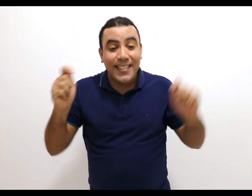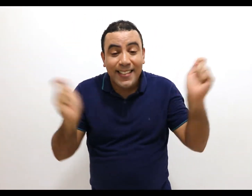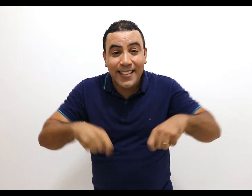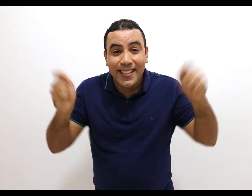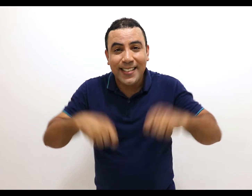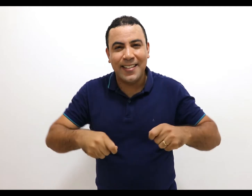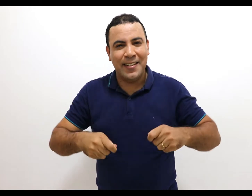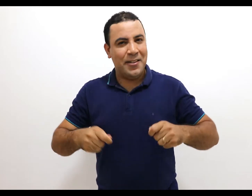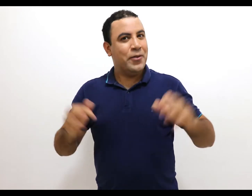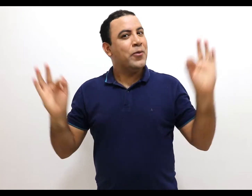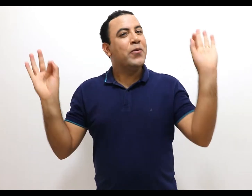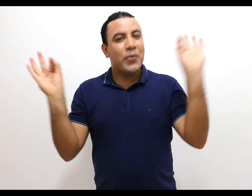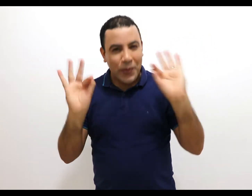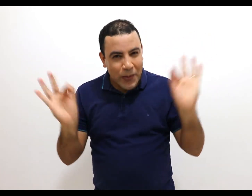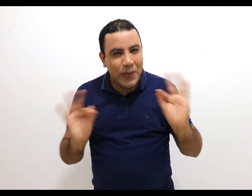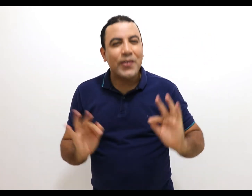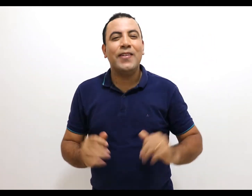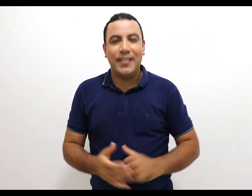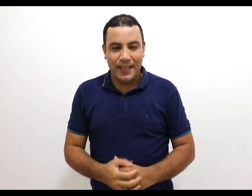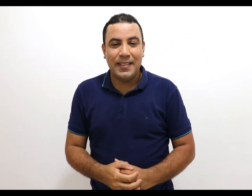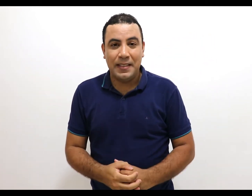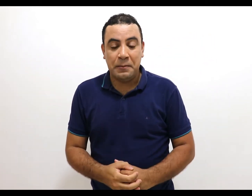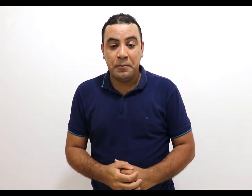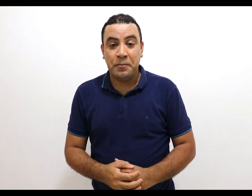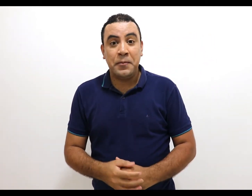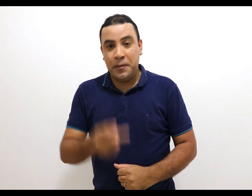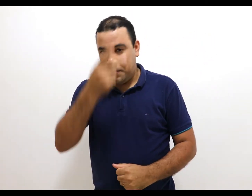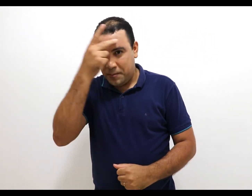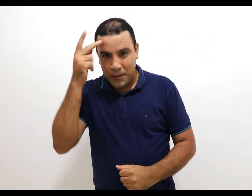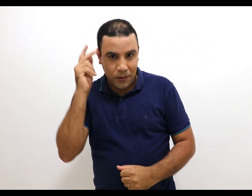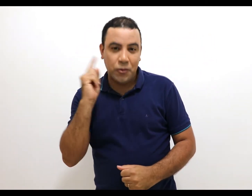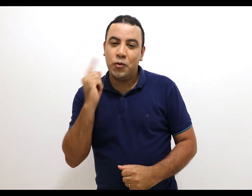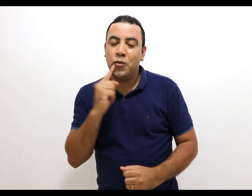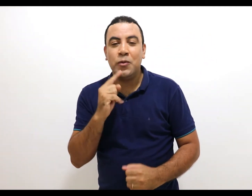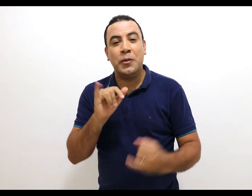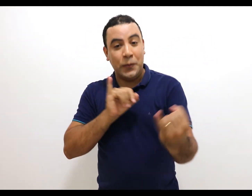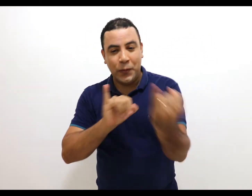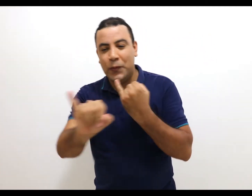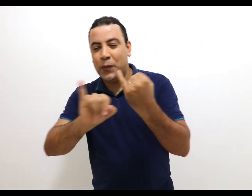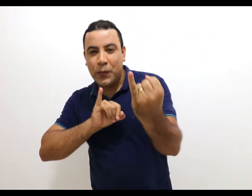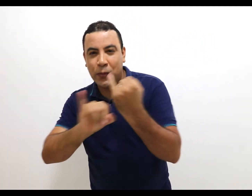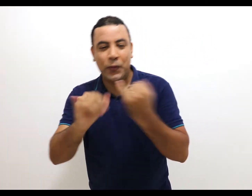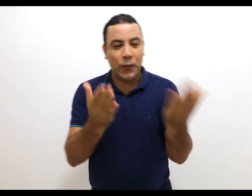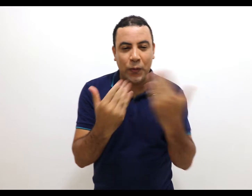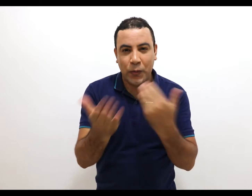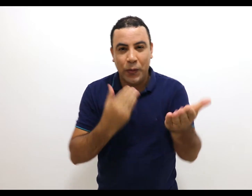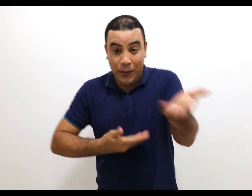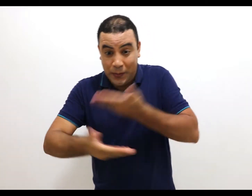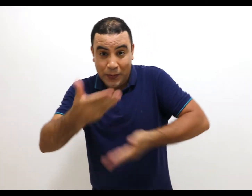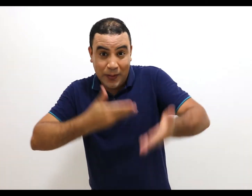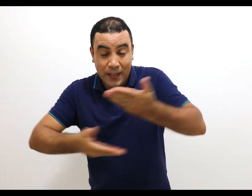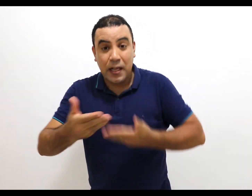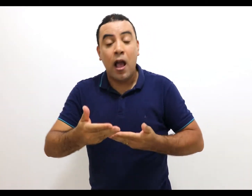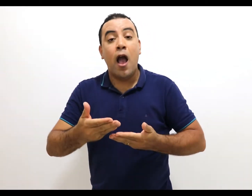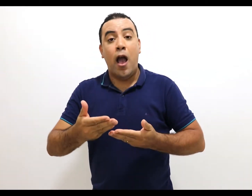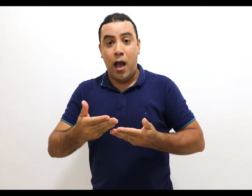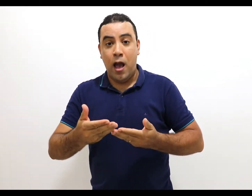que a interlocução com pessoas surdas tende a fortalecer as relações comunicacionais, é cada vez